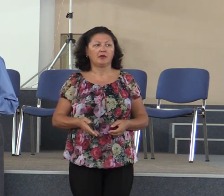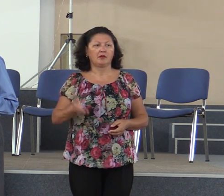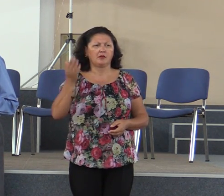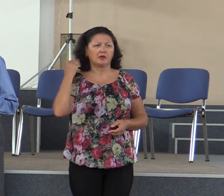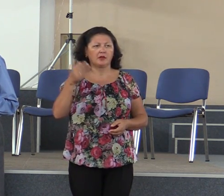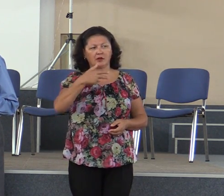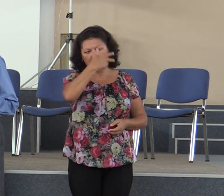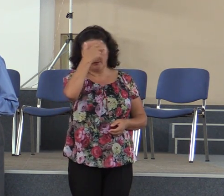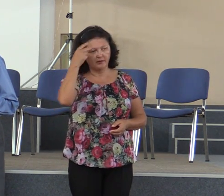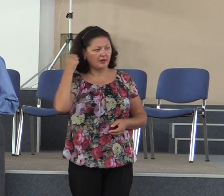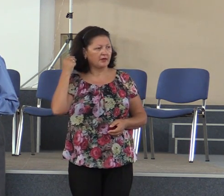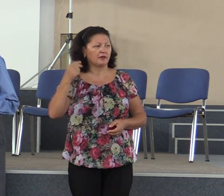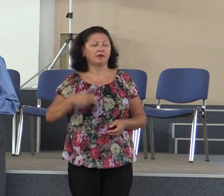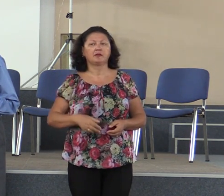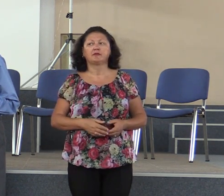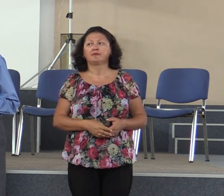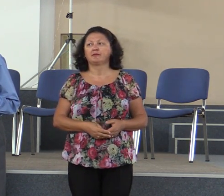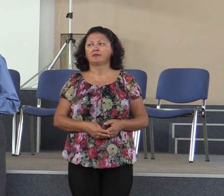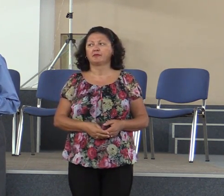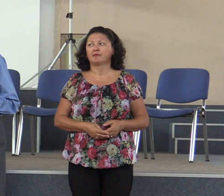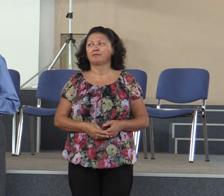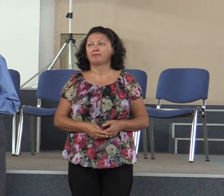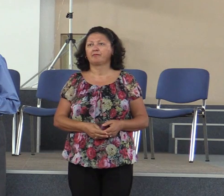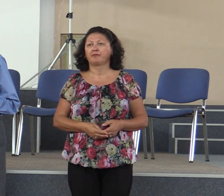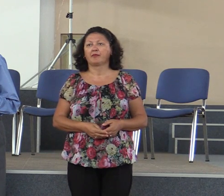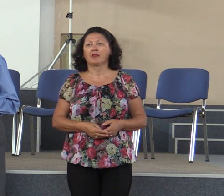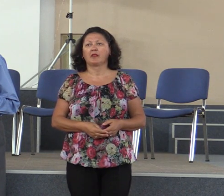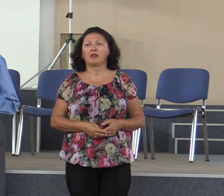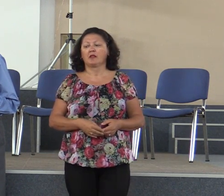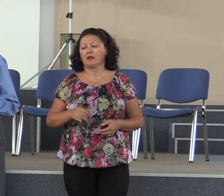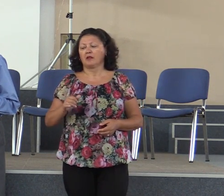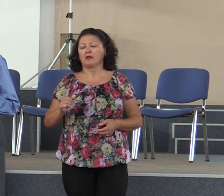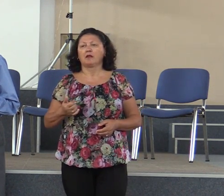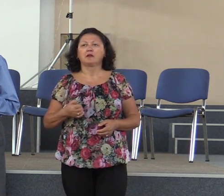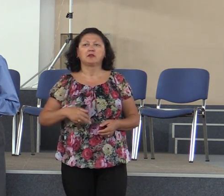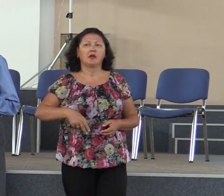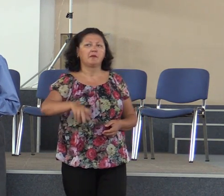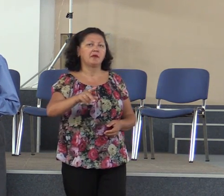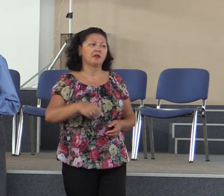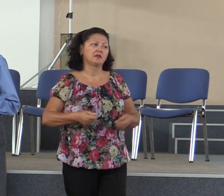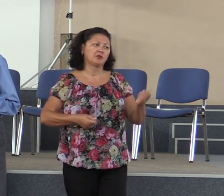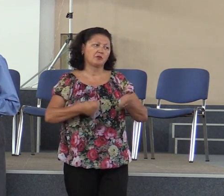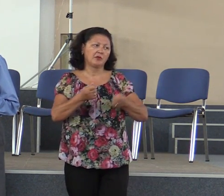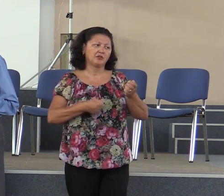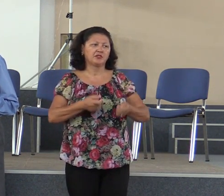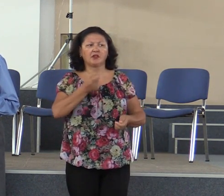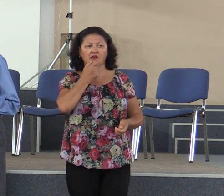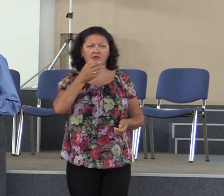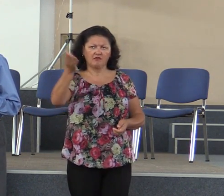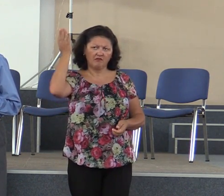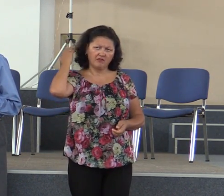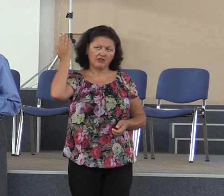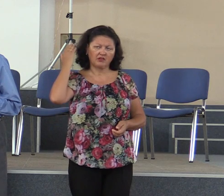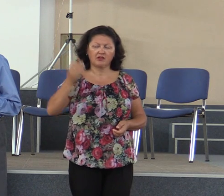I got into a beat up old cab. Și am mers într-o mașină veche. And the